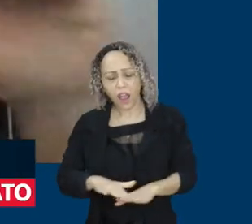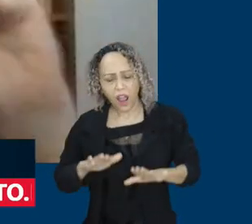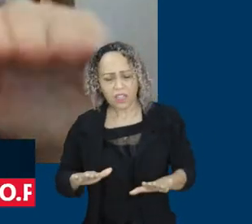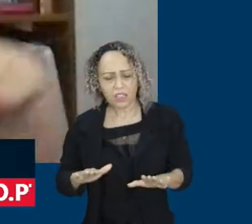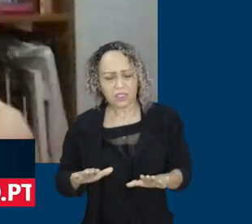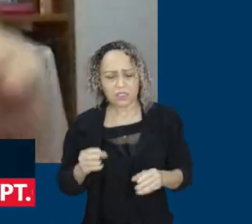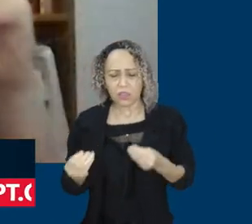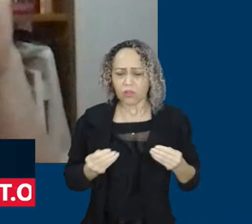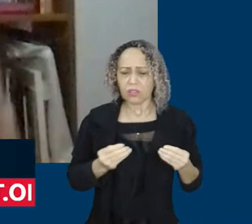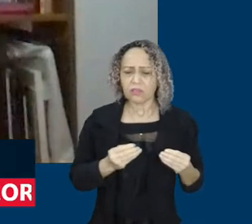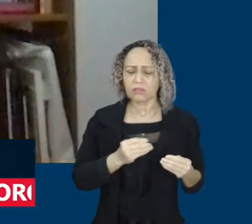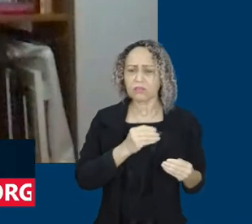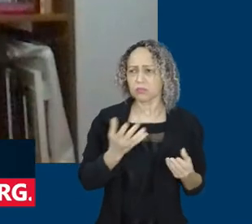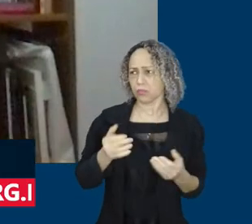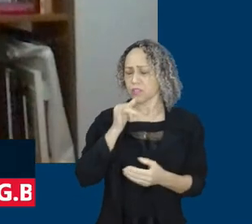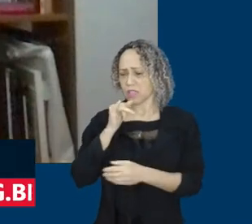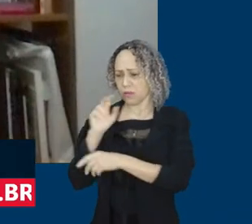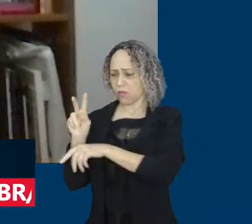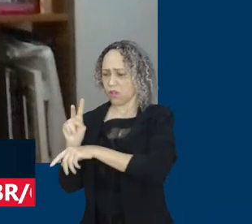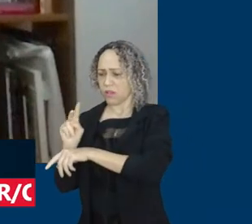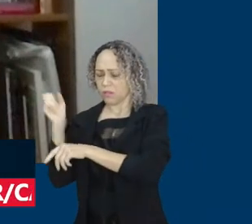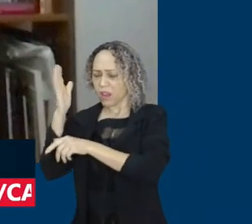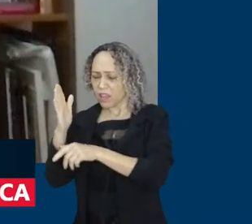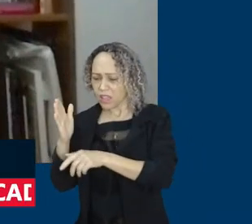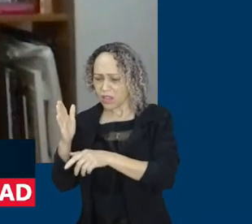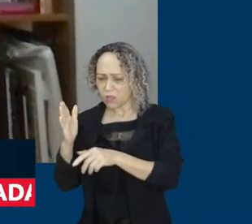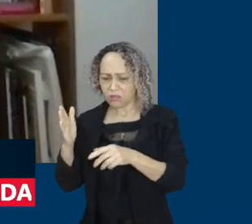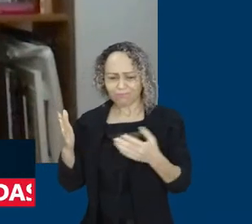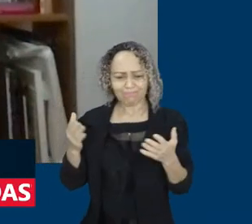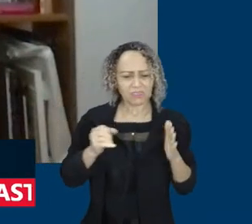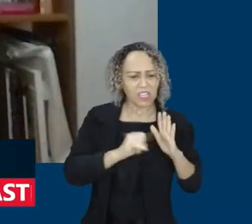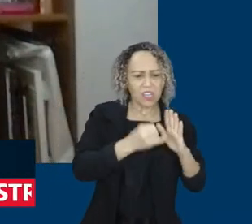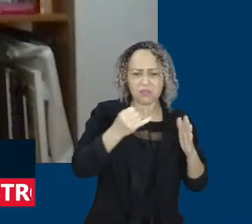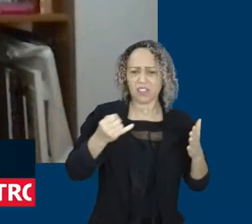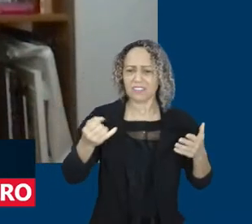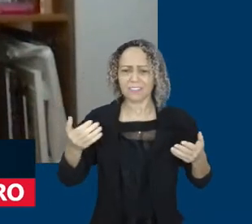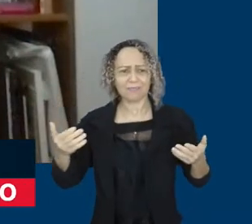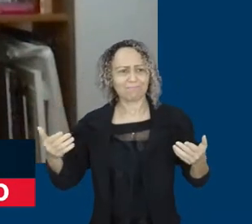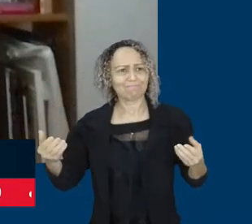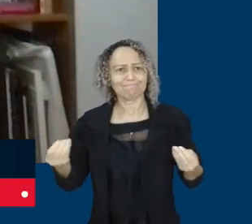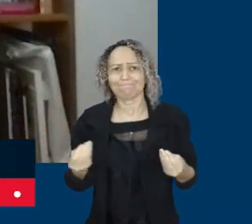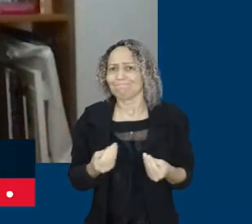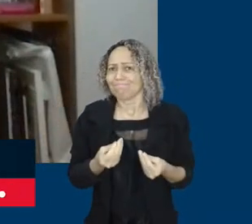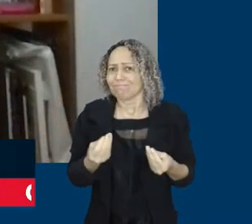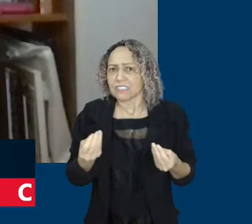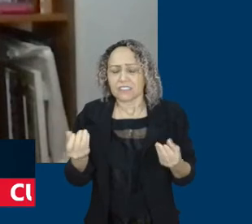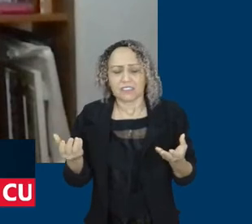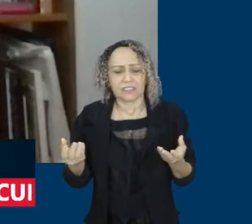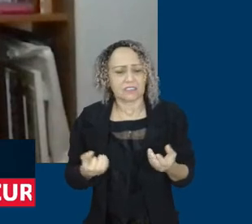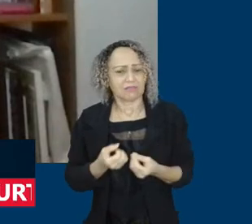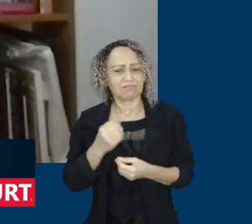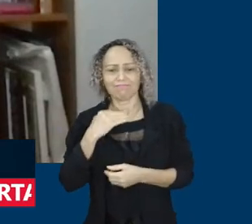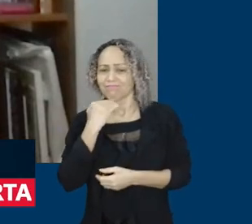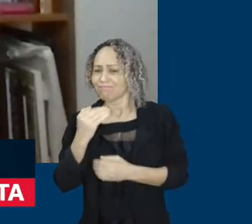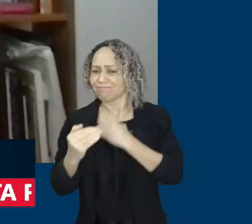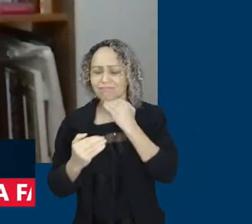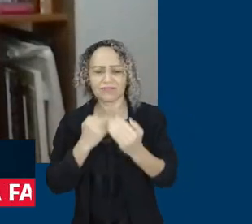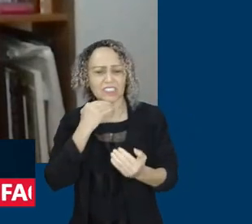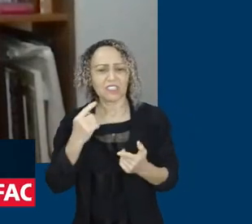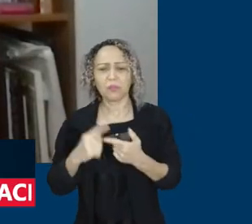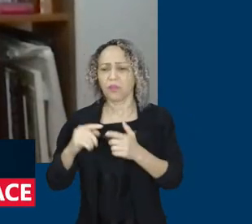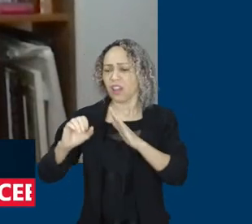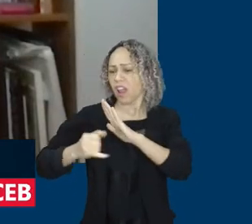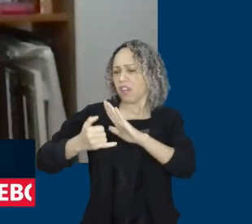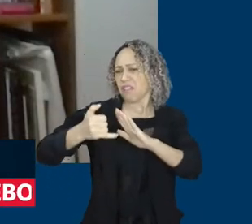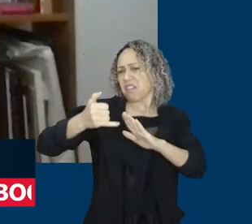inflação. Então, o preço dos alimentos, principalmente dos alimentos básicos, disparou por falta do quê?